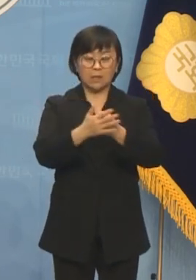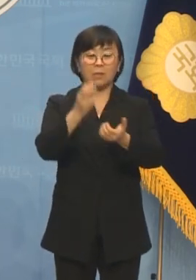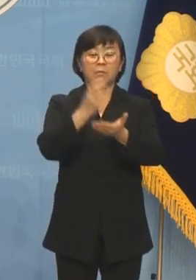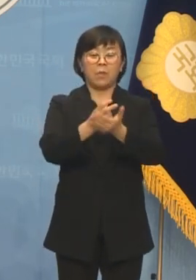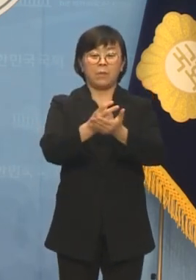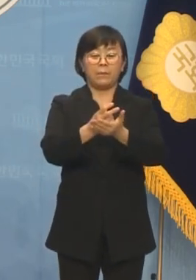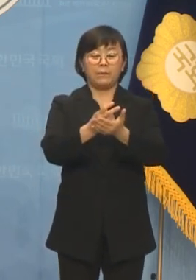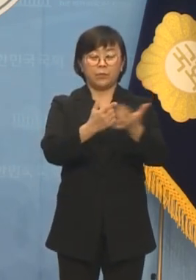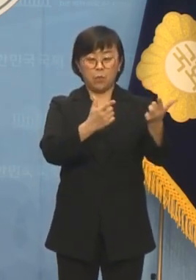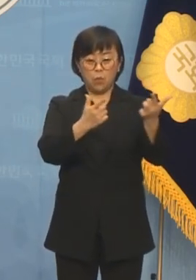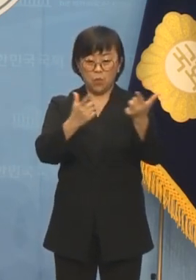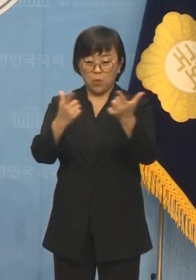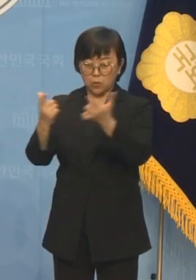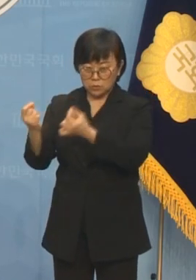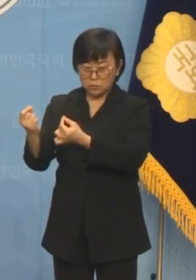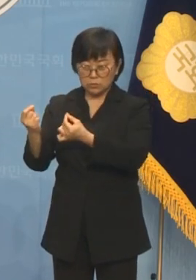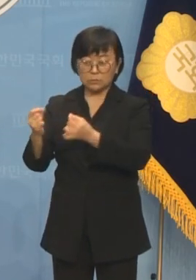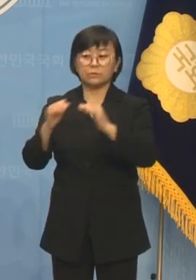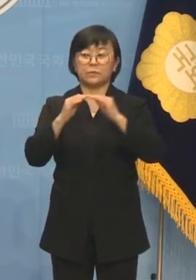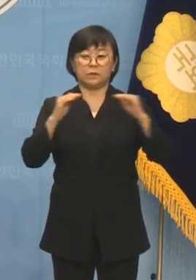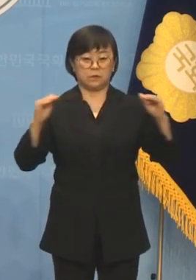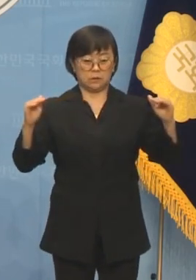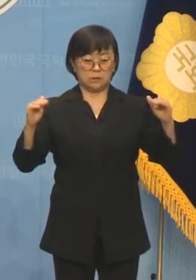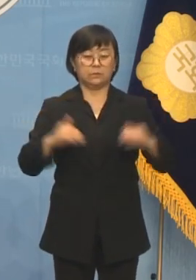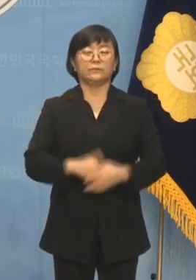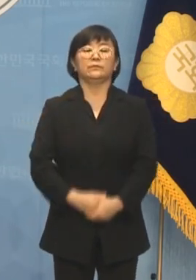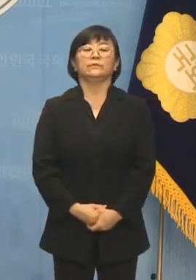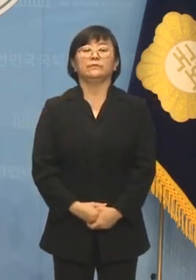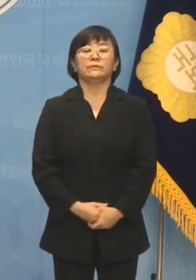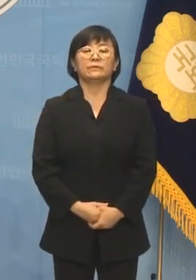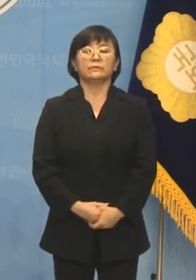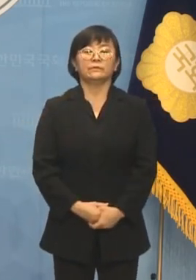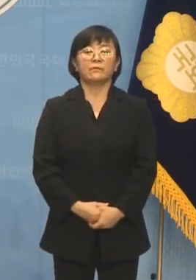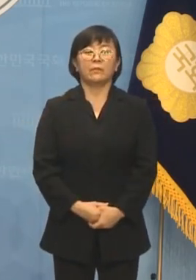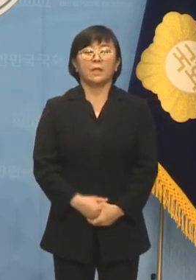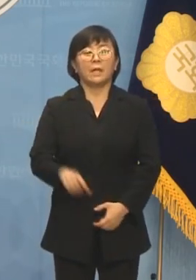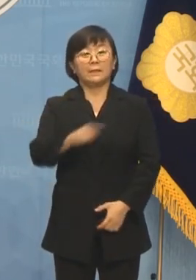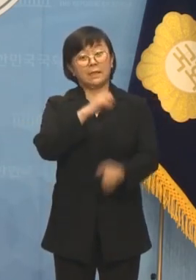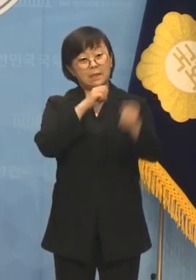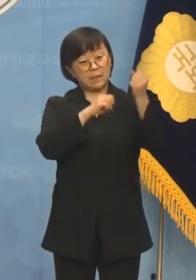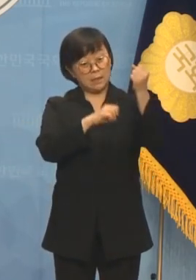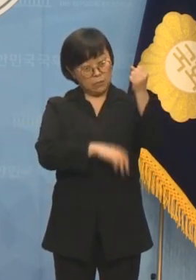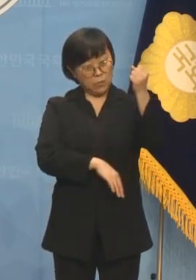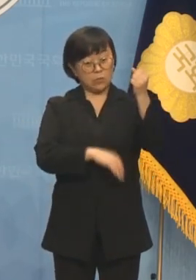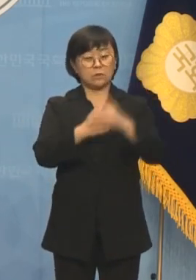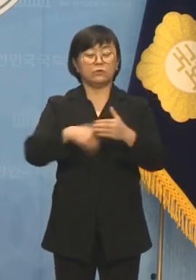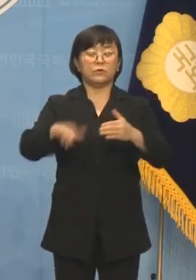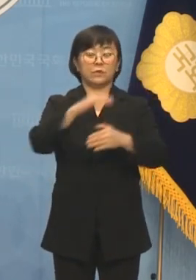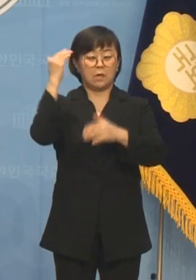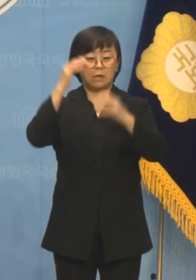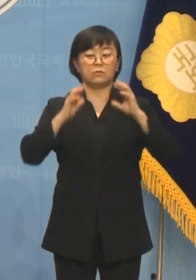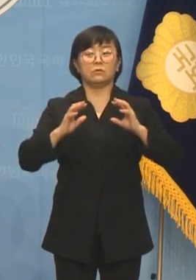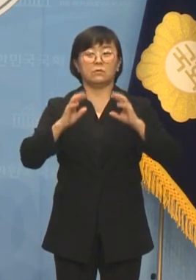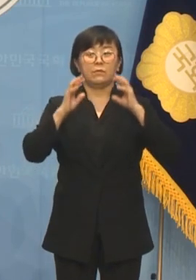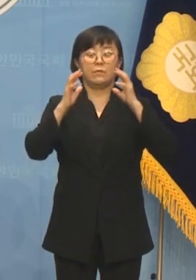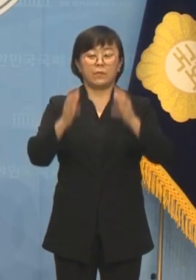앞에서는 누구나 평등해야 합니다 이것은 가장 기본적인 우리